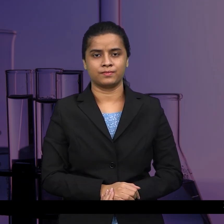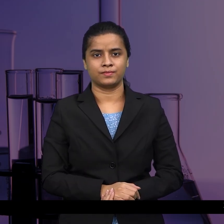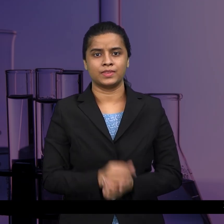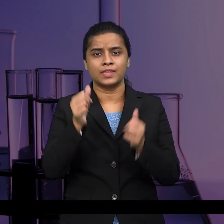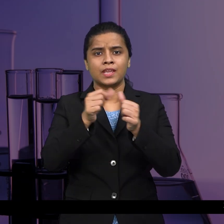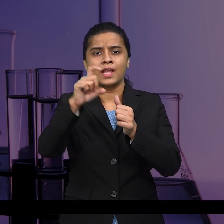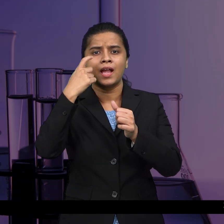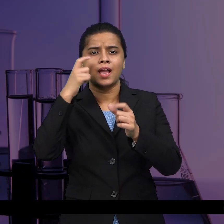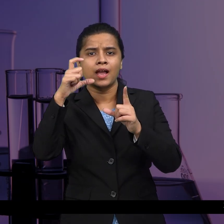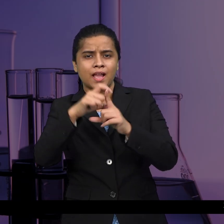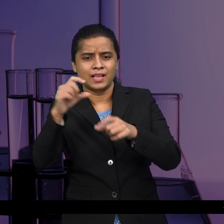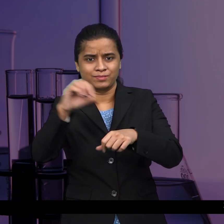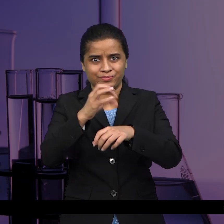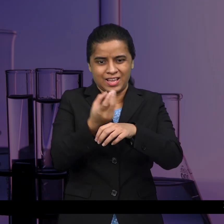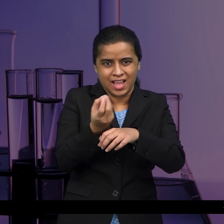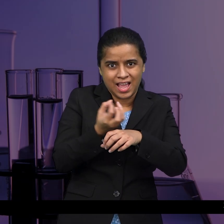अम्ल वर्षा,